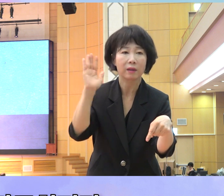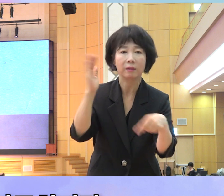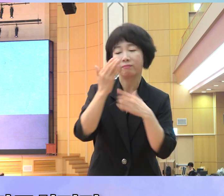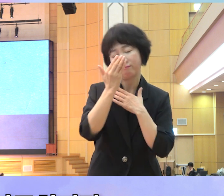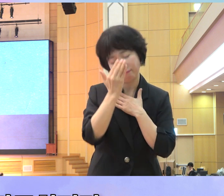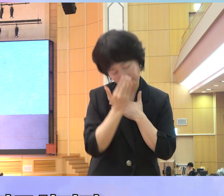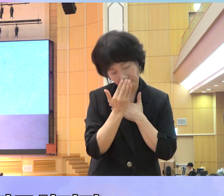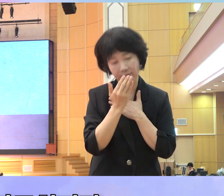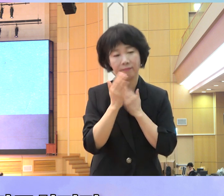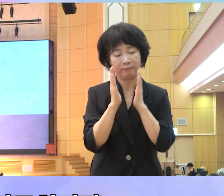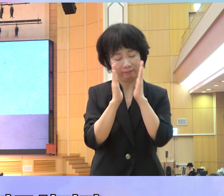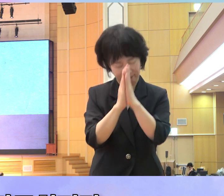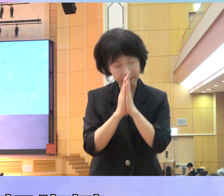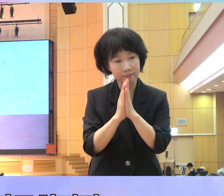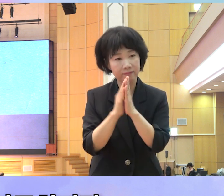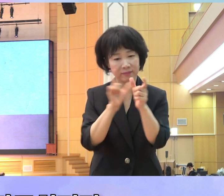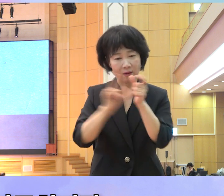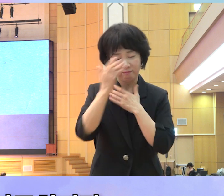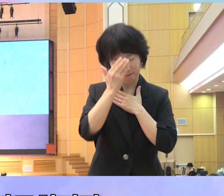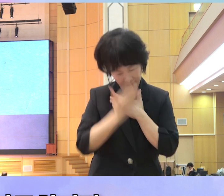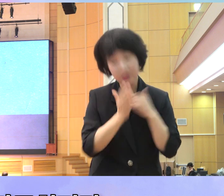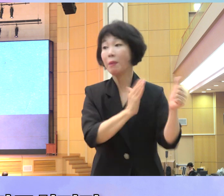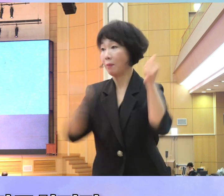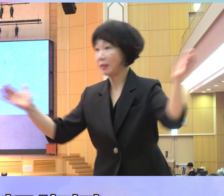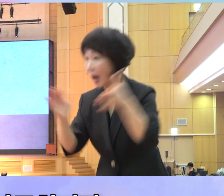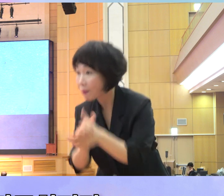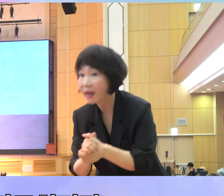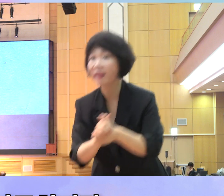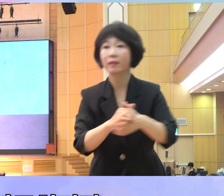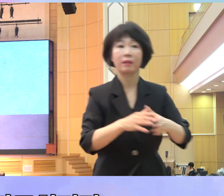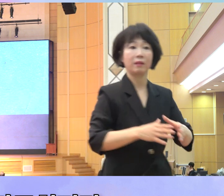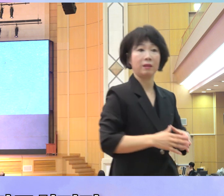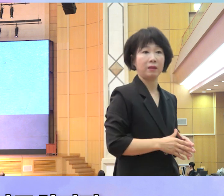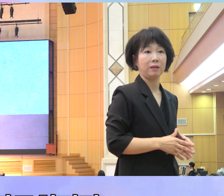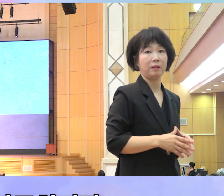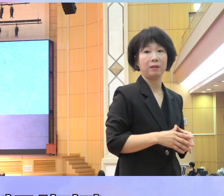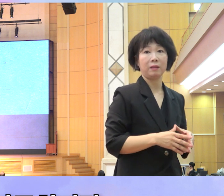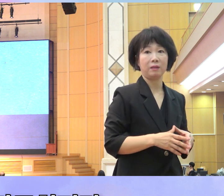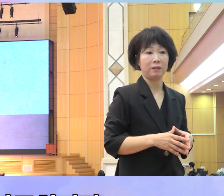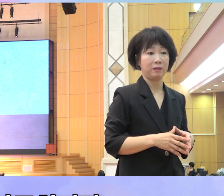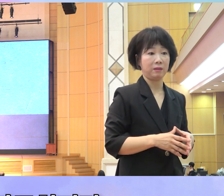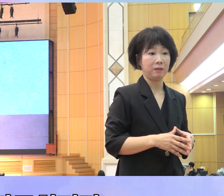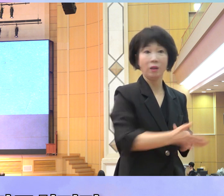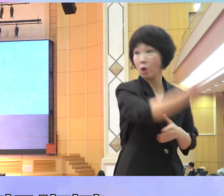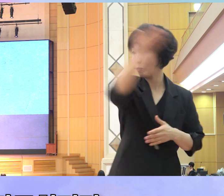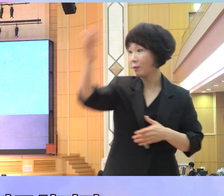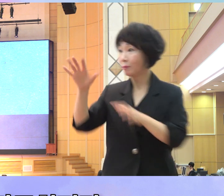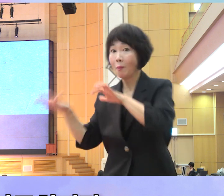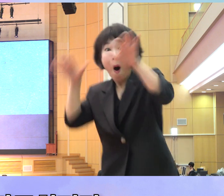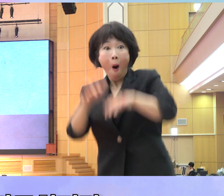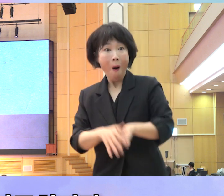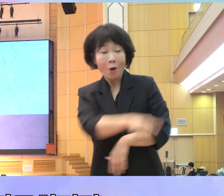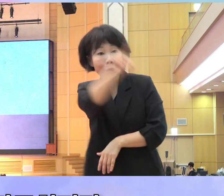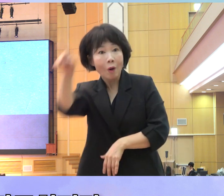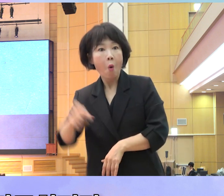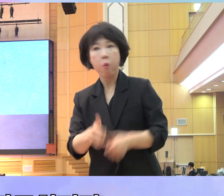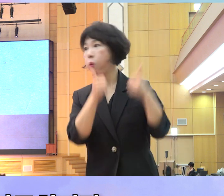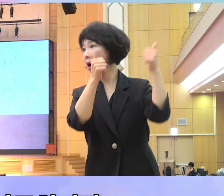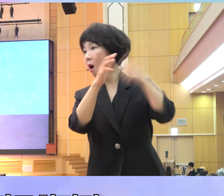여러분 앞으로의 삶에서 그런 기적이 일어나고 사역하다 많은 사람들이 박수치고 칭찬하잖아요. 그러면 기도하세요.